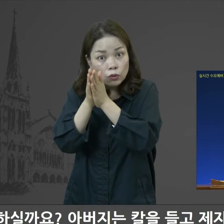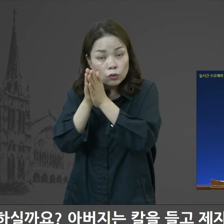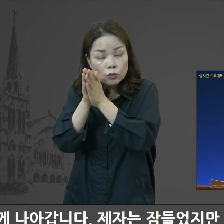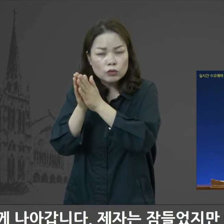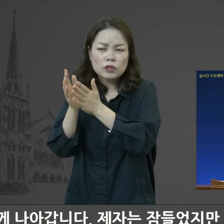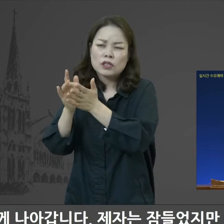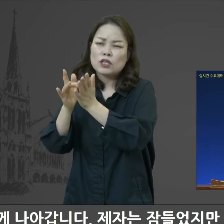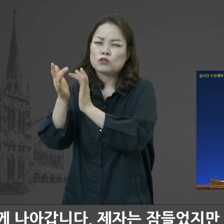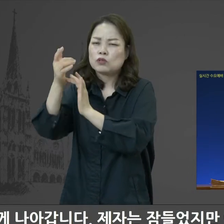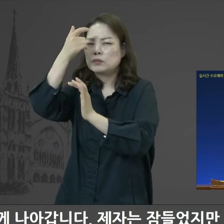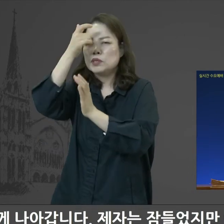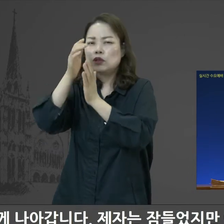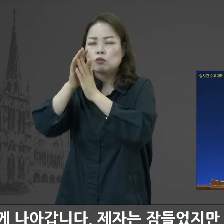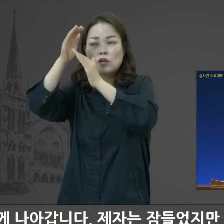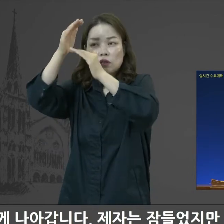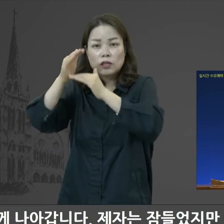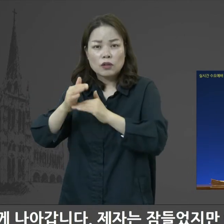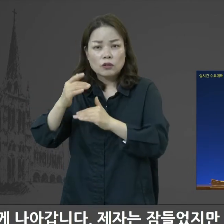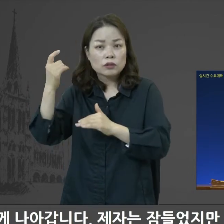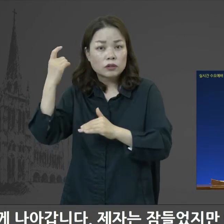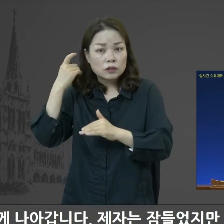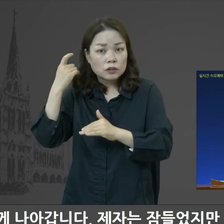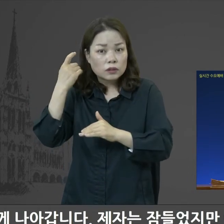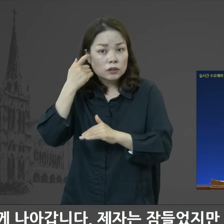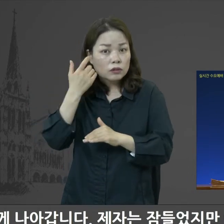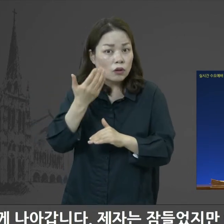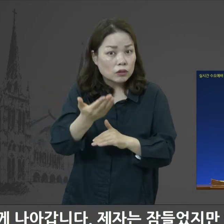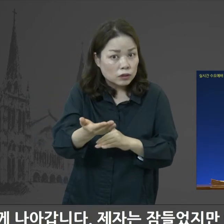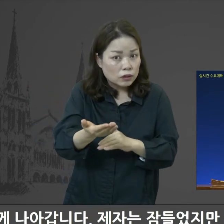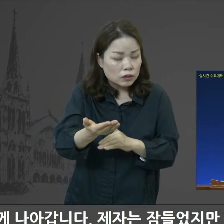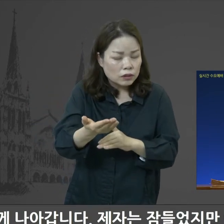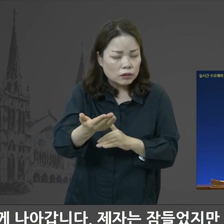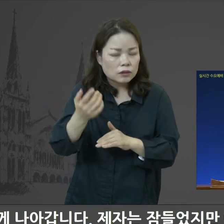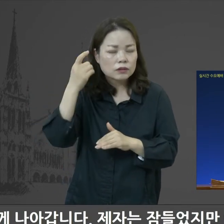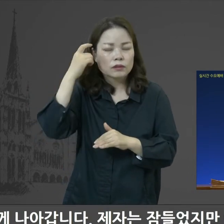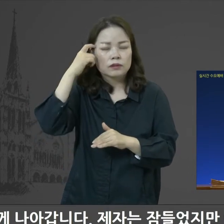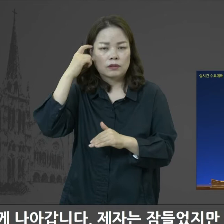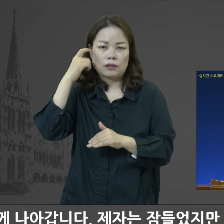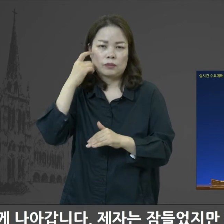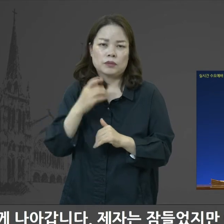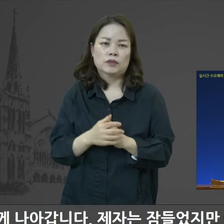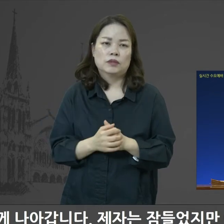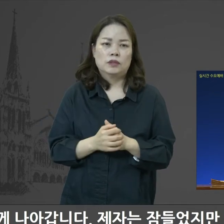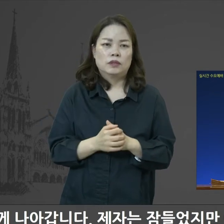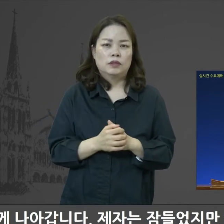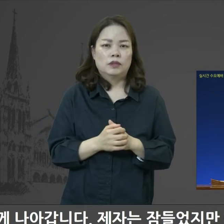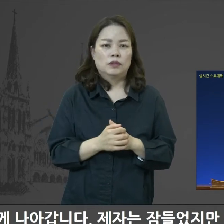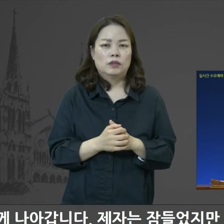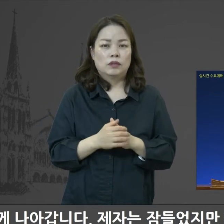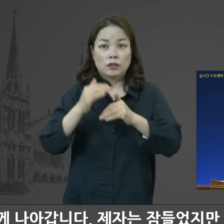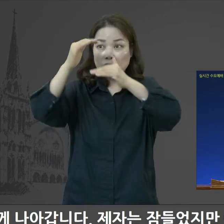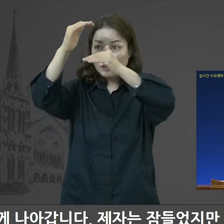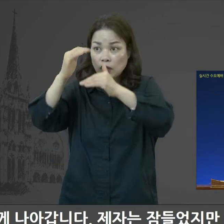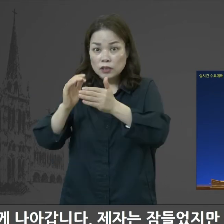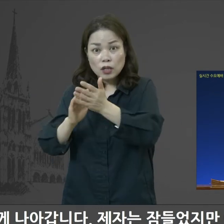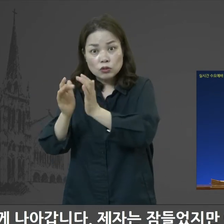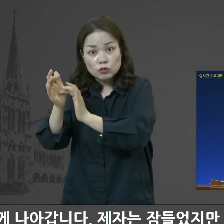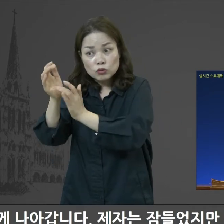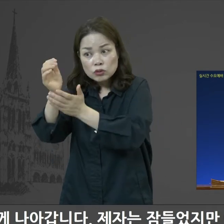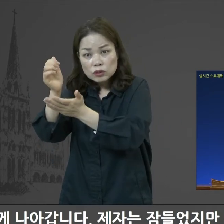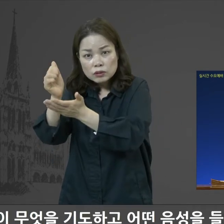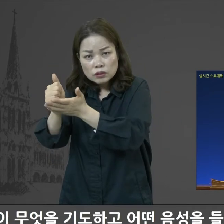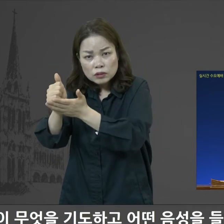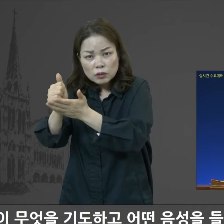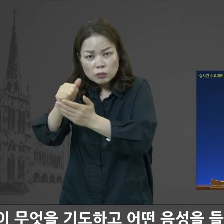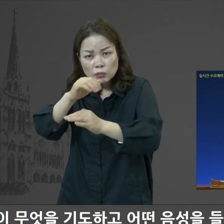그 예수님의 기도에서 어떤 음성을 또 들어야 할지 함께 살펴보려고 합니다. 본문에서 예수님은